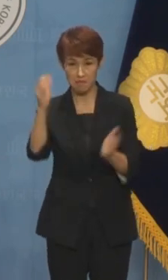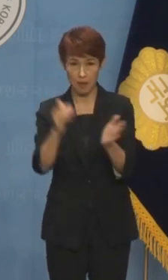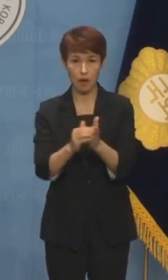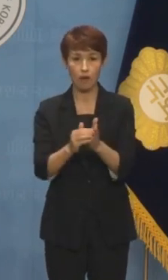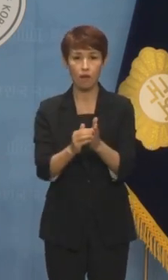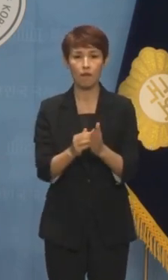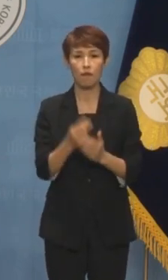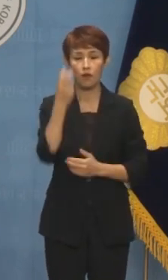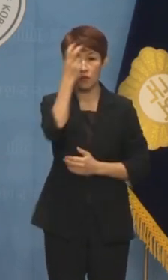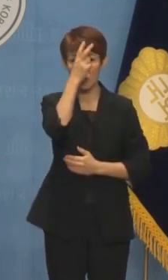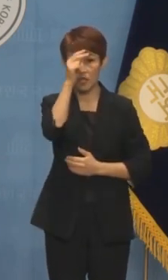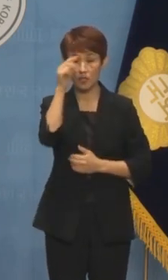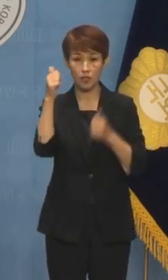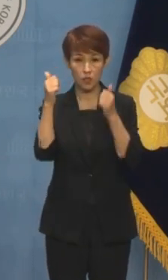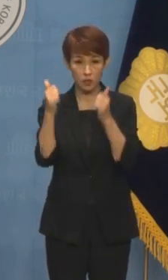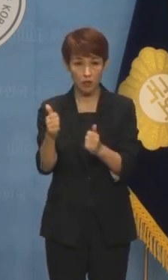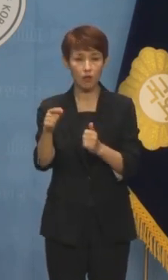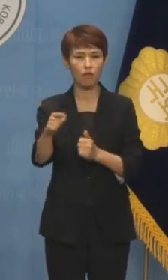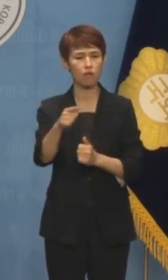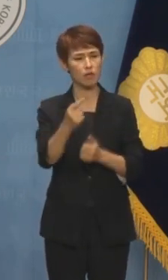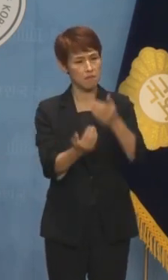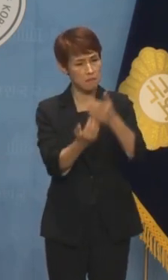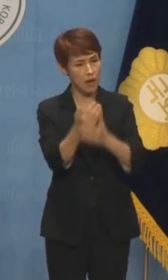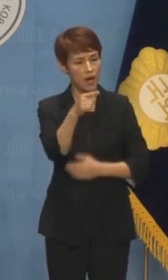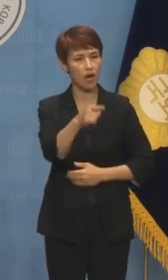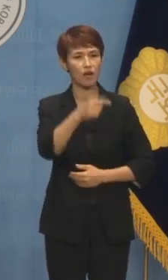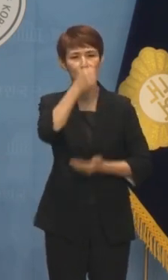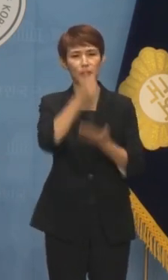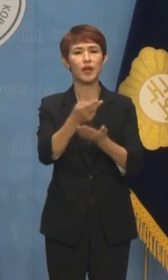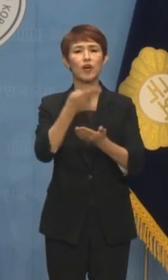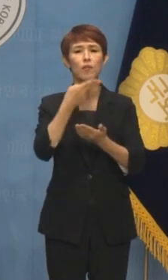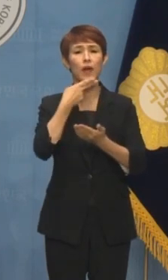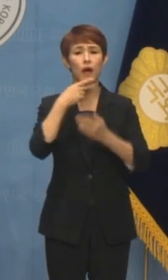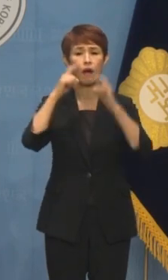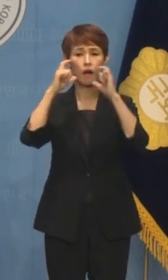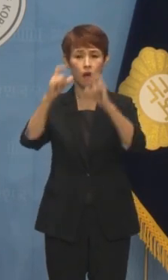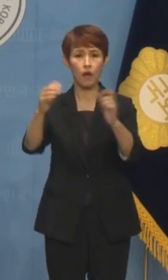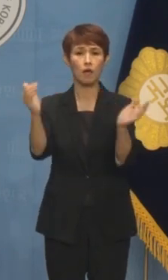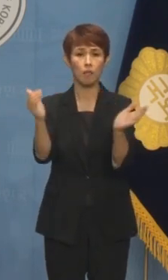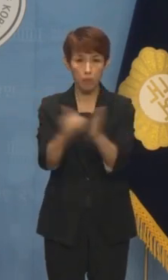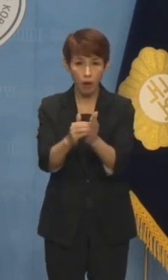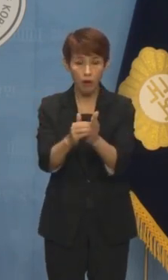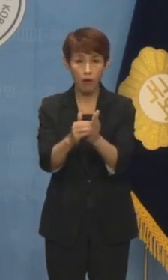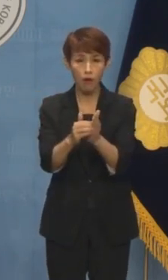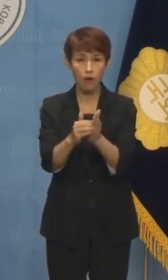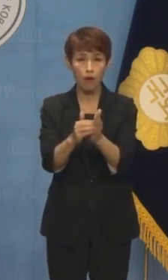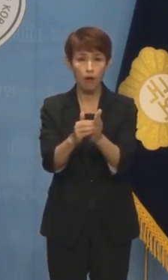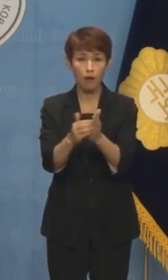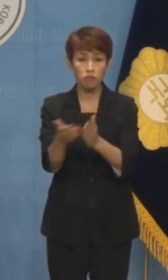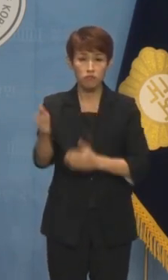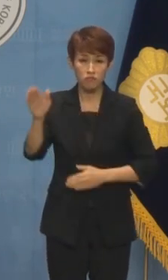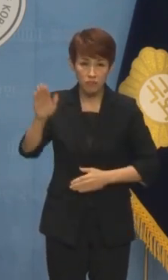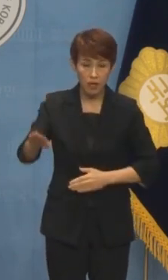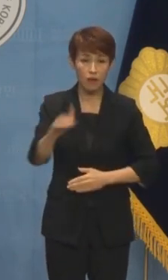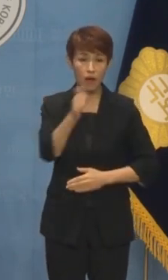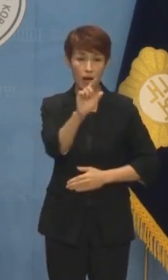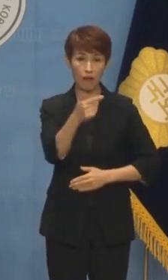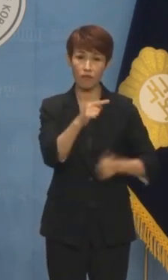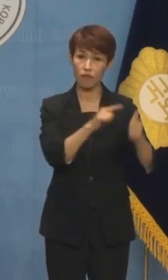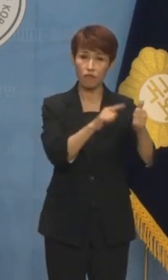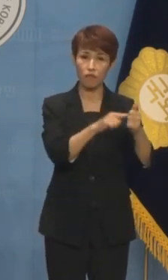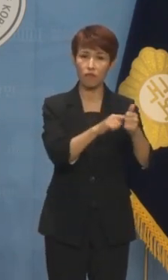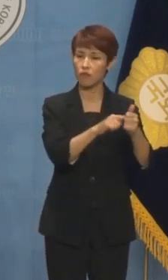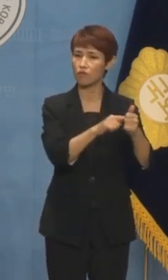서울경찰청에서는 지난 1월 이 사건에 대해서 혐의 없음으로 불송치 결정을 내렸음에도 한동훈